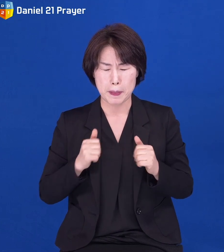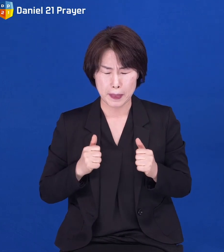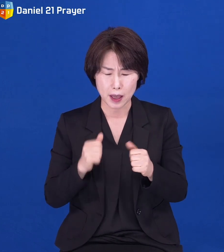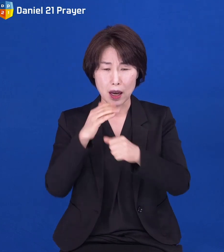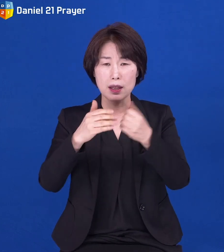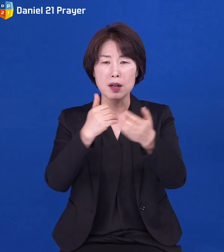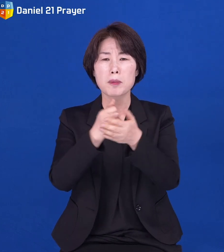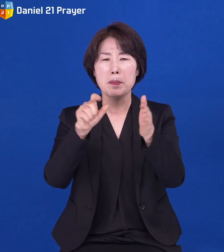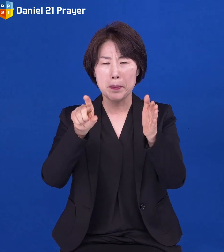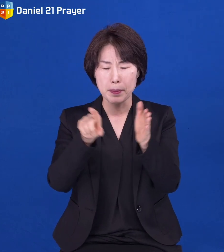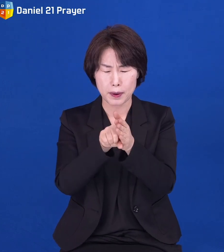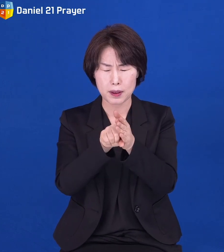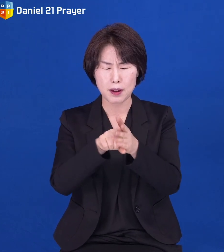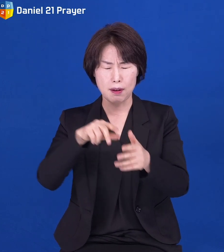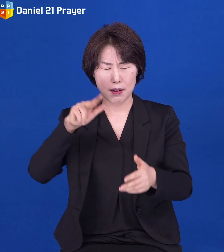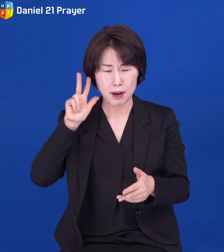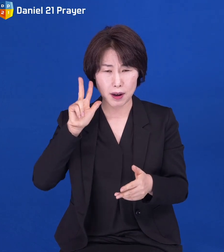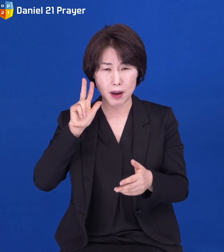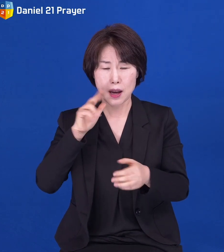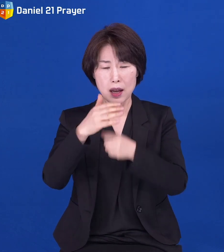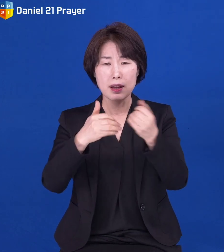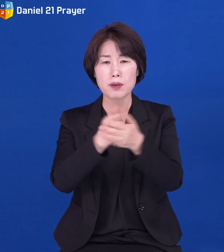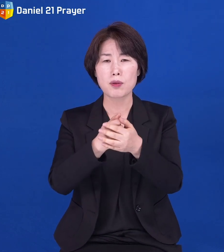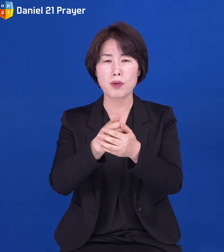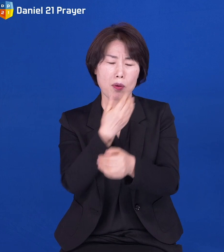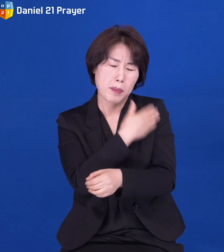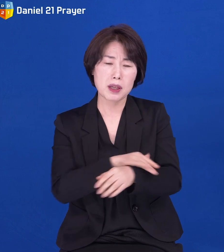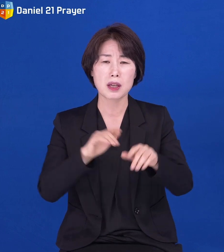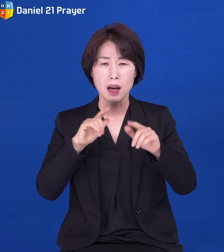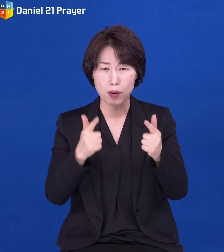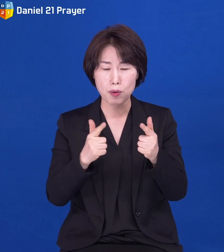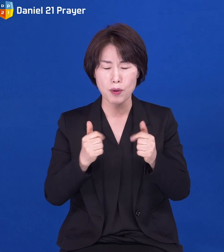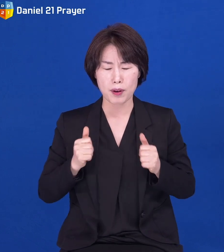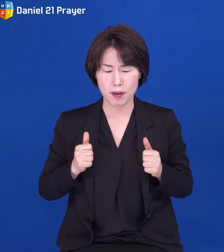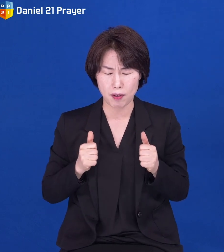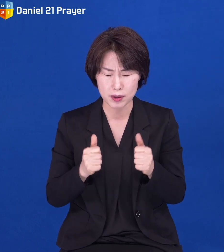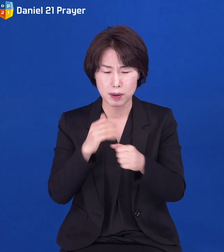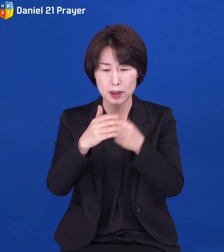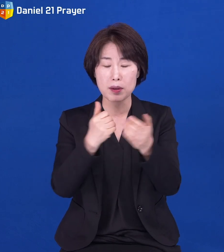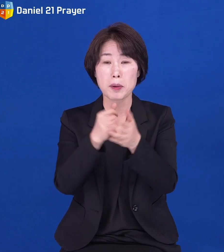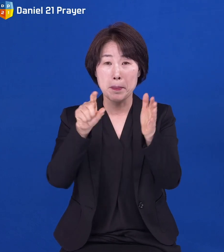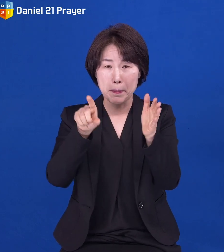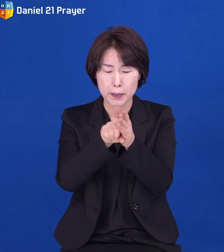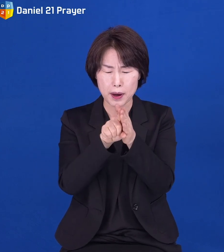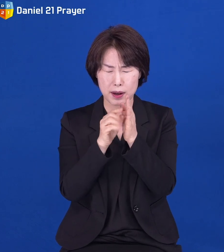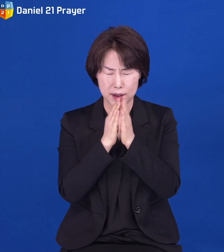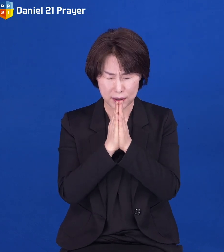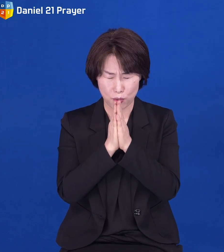하나님 절대 2번 다시 외면하지 않겠다고 하면서 이렇게 무릎 꿇고 간절히 기도를 했어요.